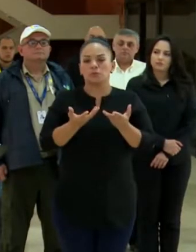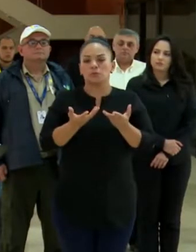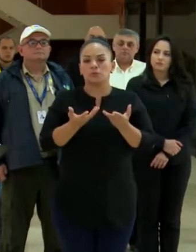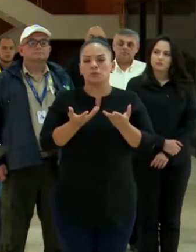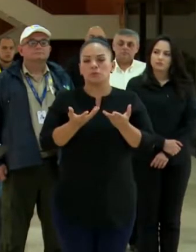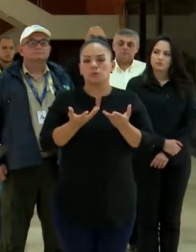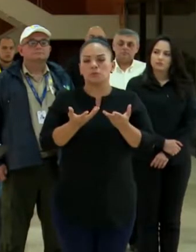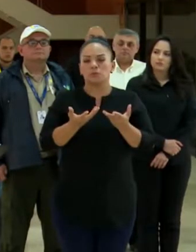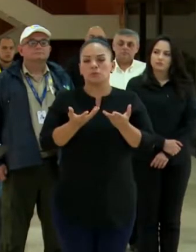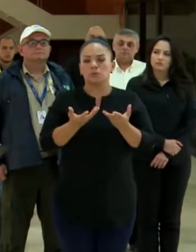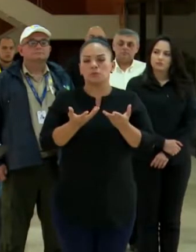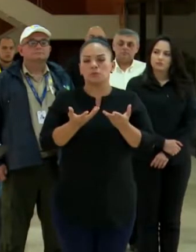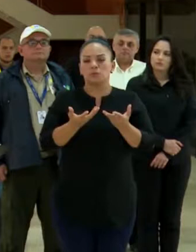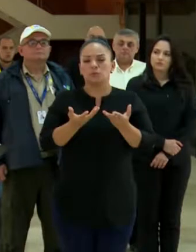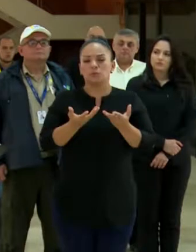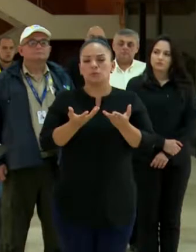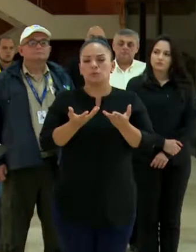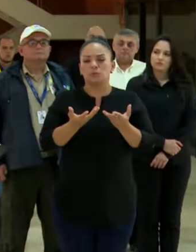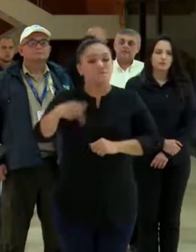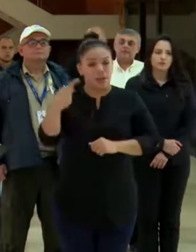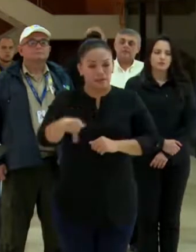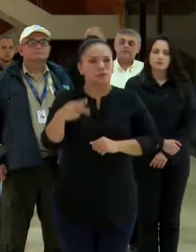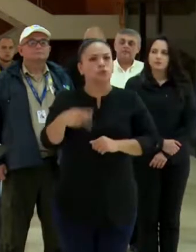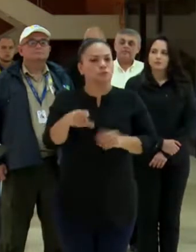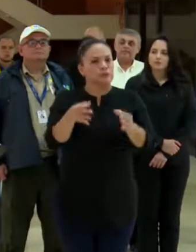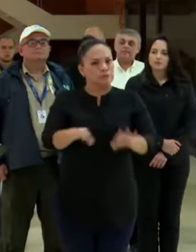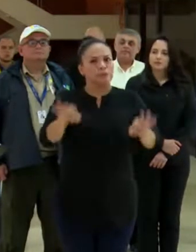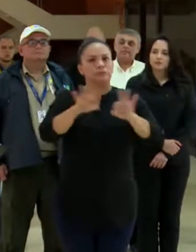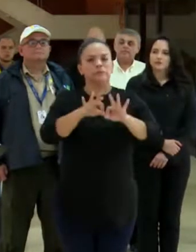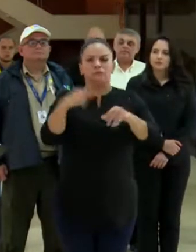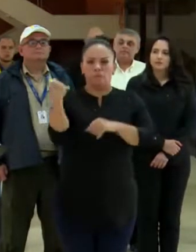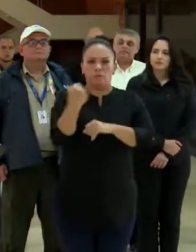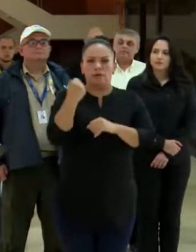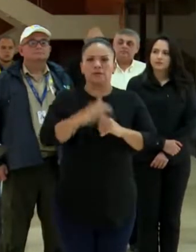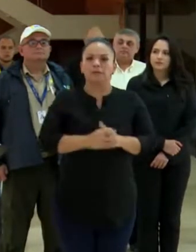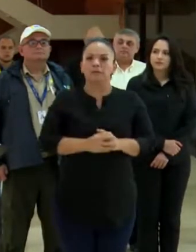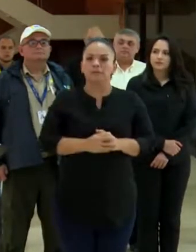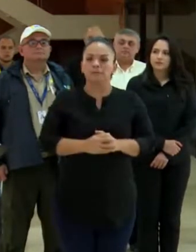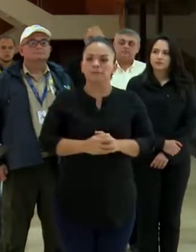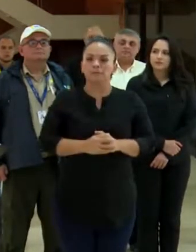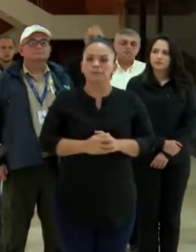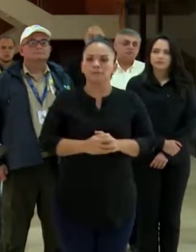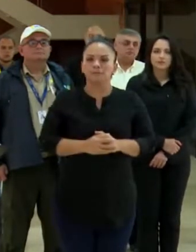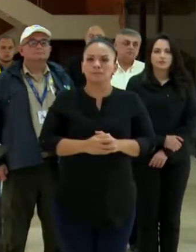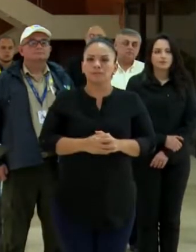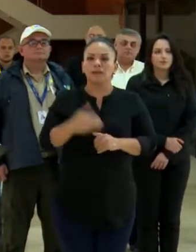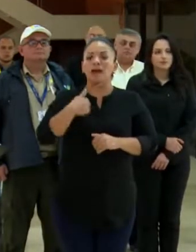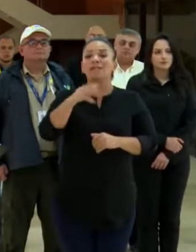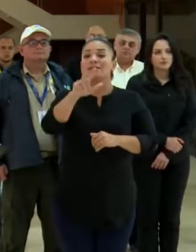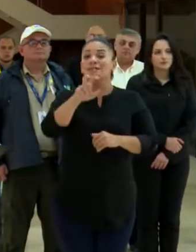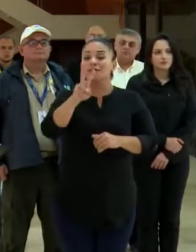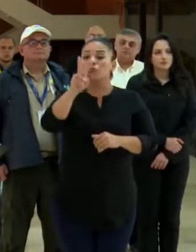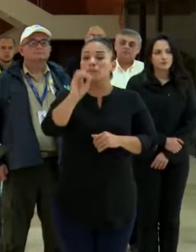localizaciones en este país donde hay riesgos importantes. Tenemos 320